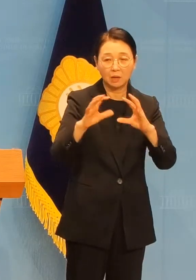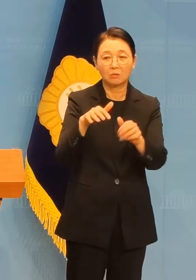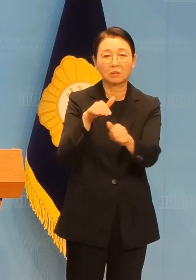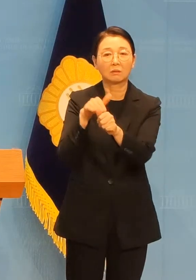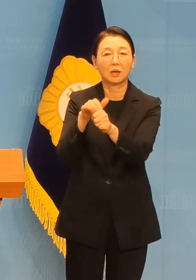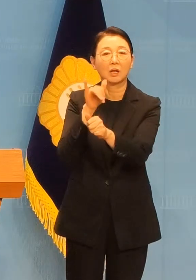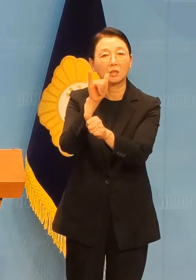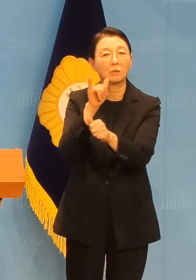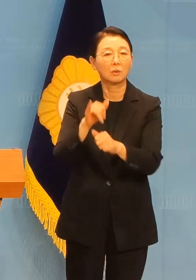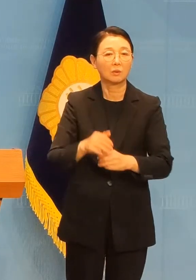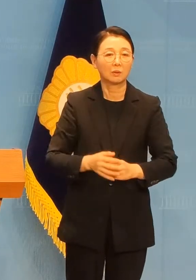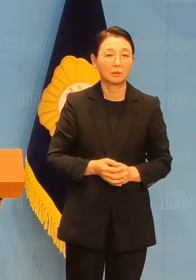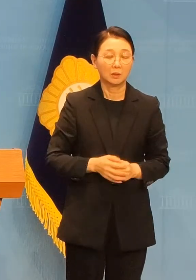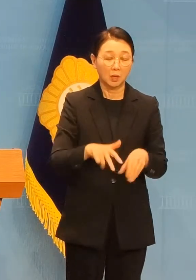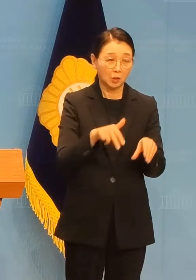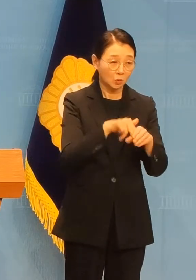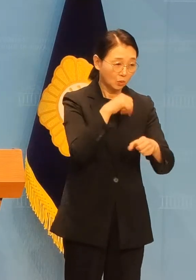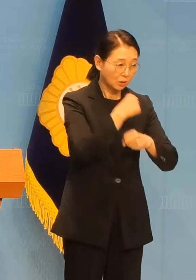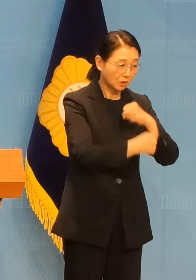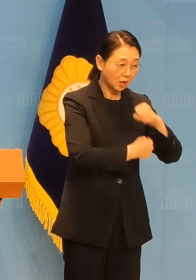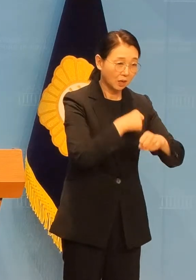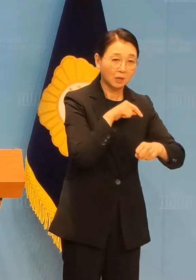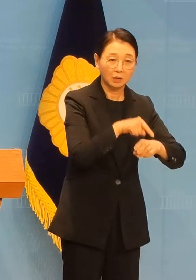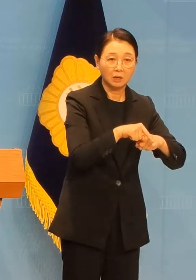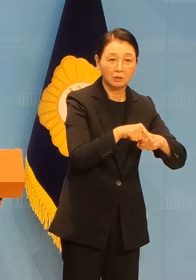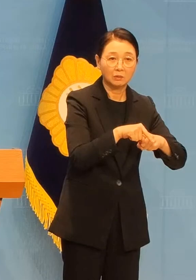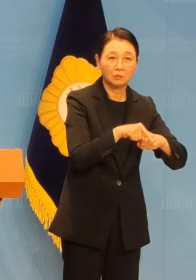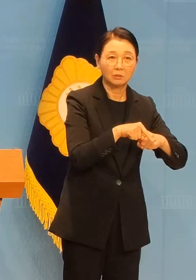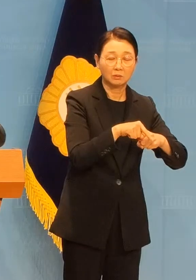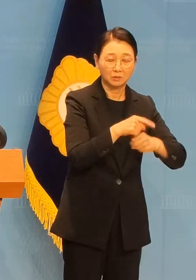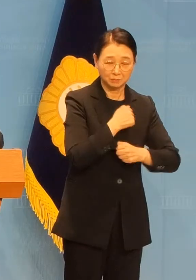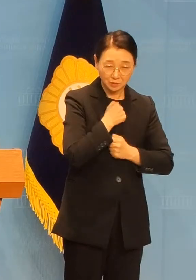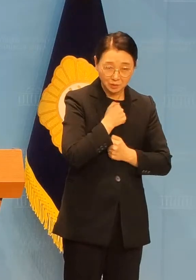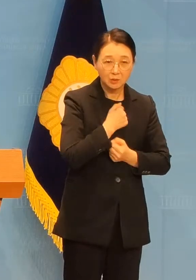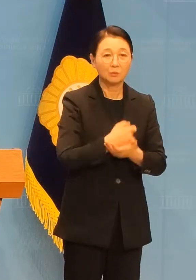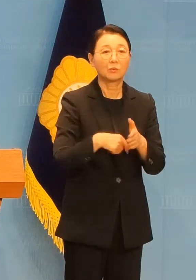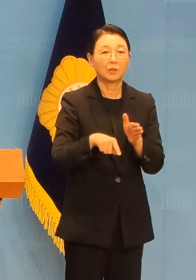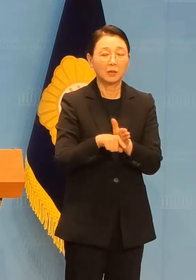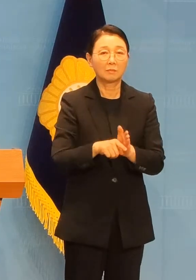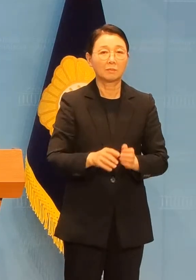문제입니다. 종교의 자유를 지키기 위한